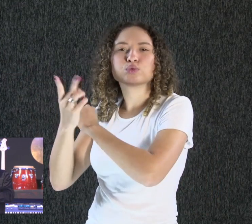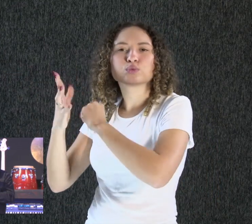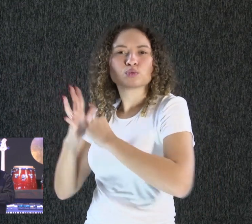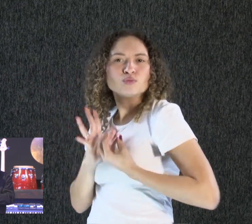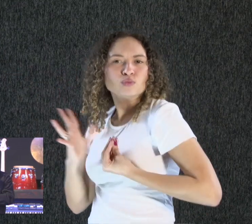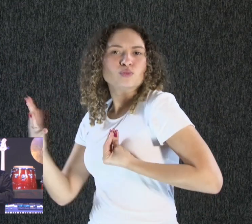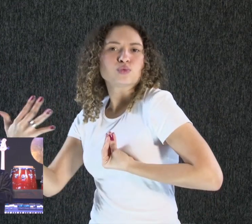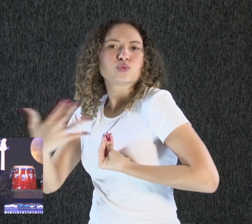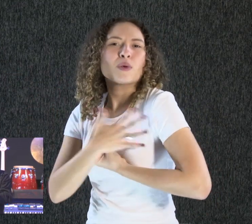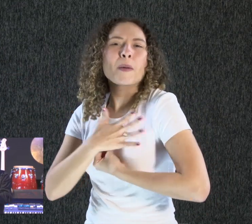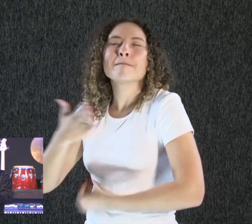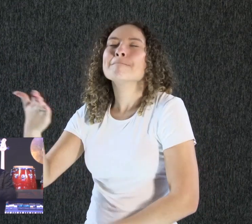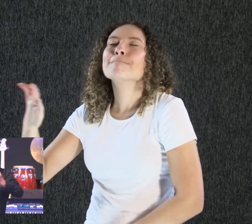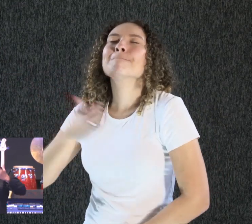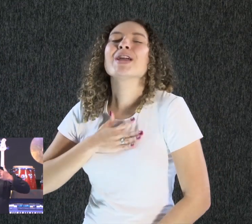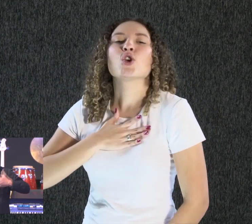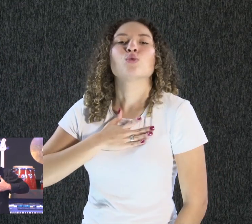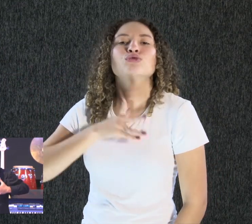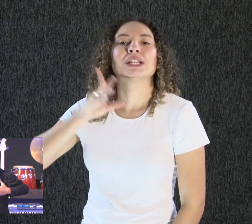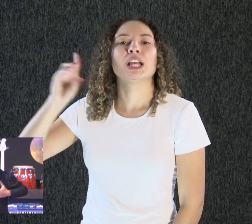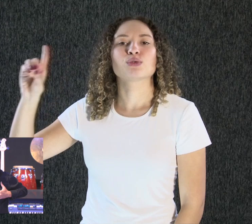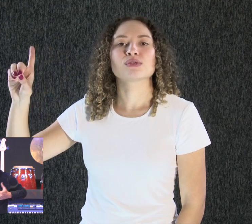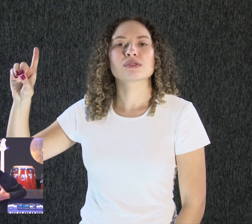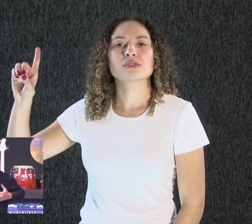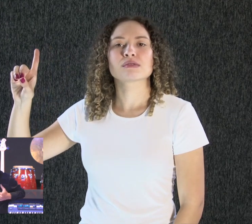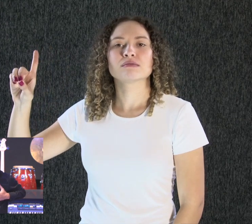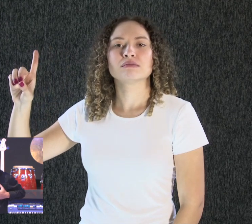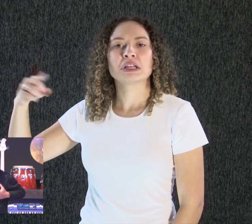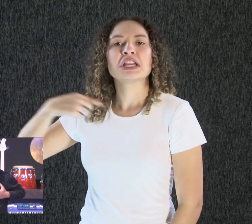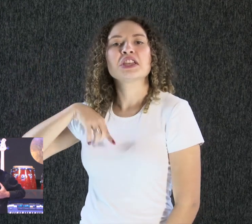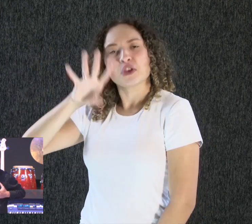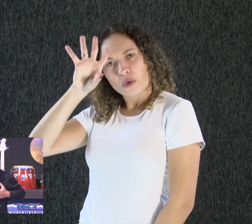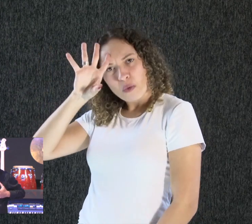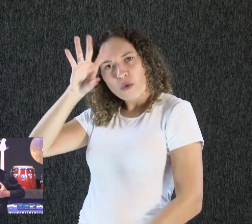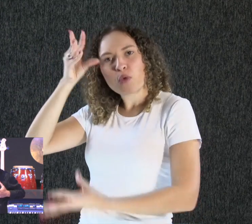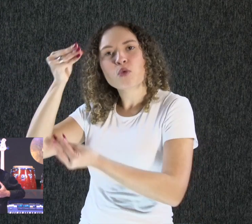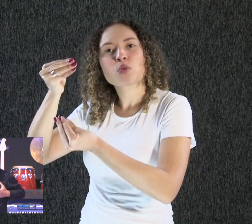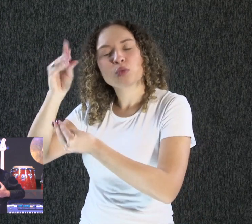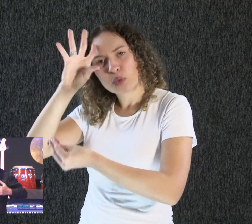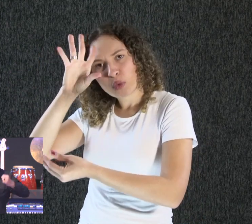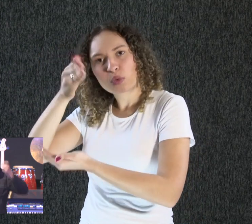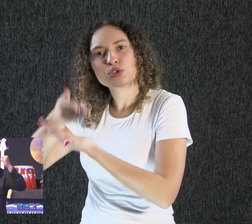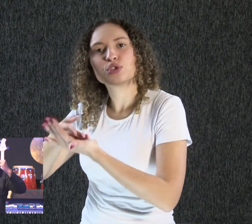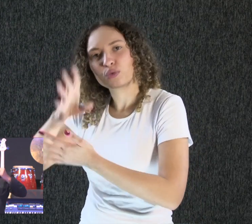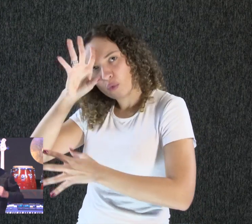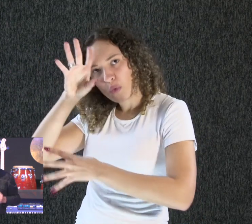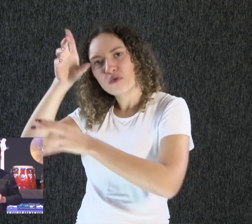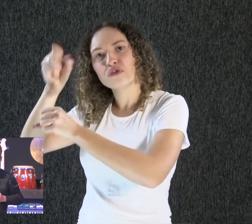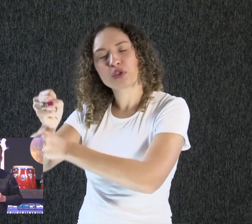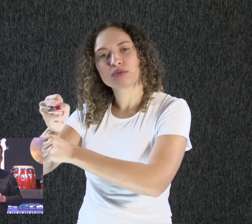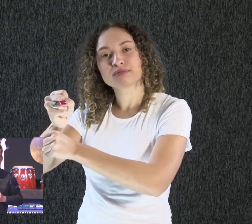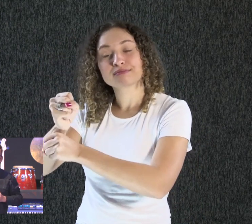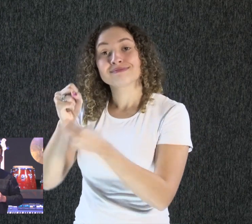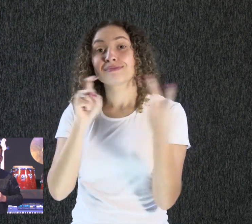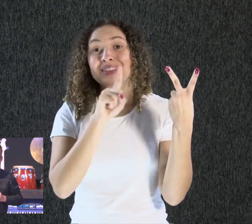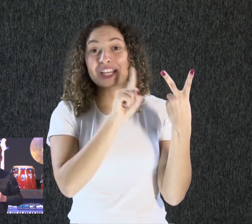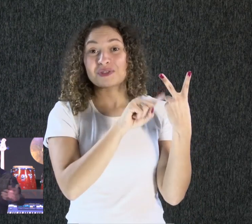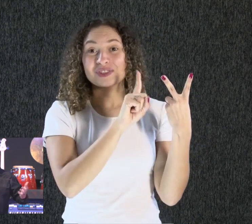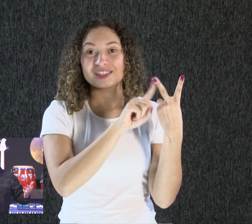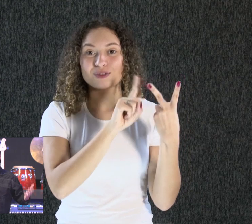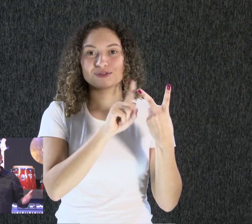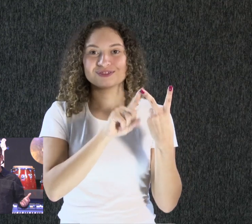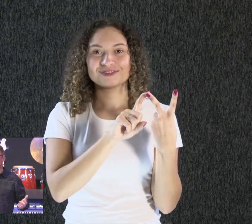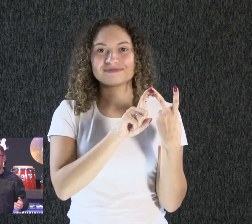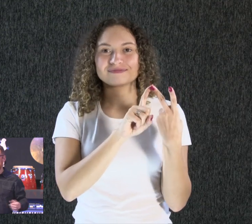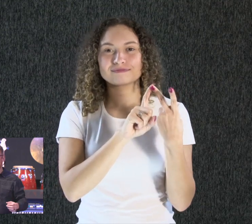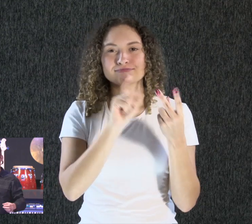refúgio, a minha fortaleza, tu és o meu Deus, é meu. E eu confio no Senhor. Qual é o